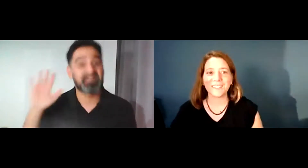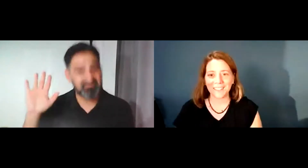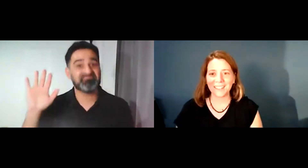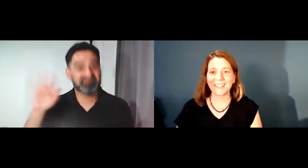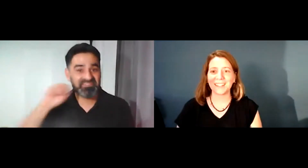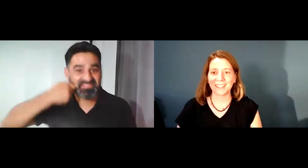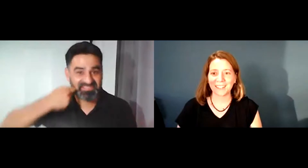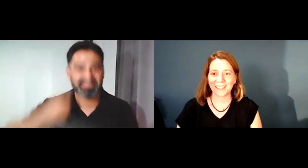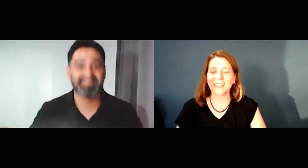Bien.